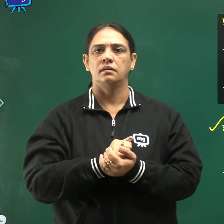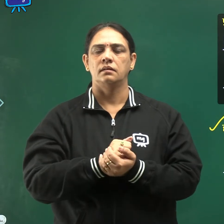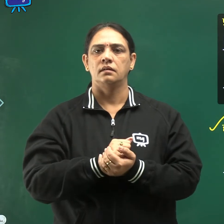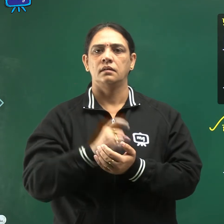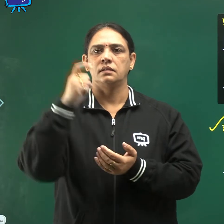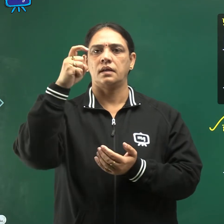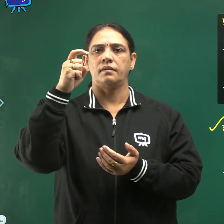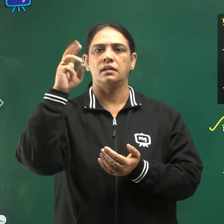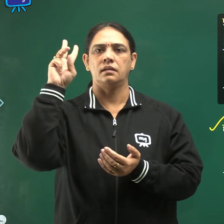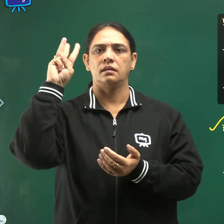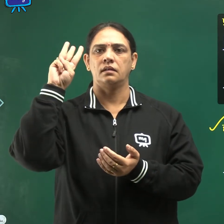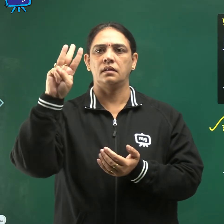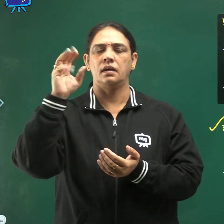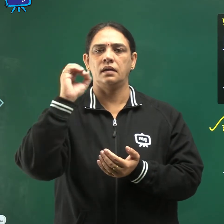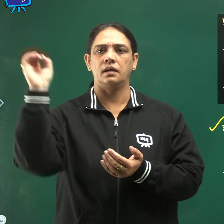73 डिग्री